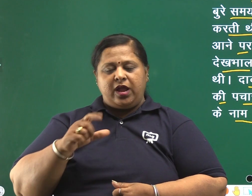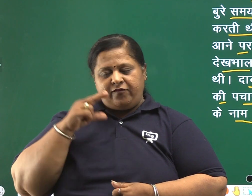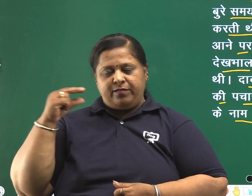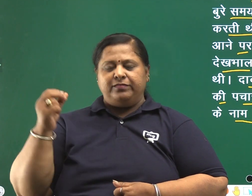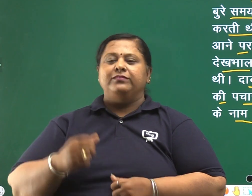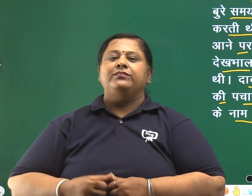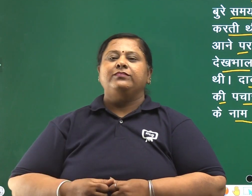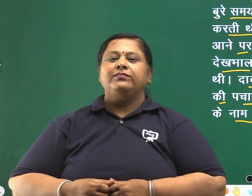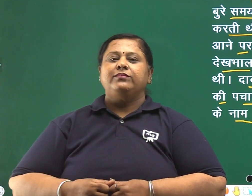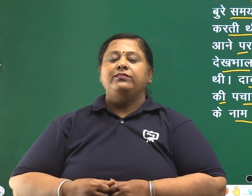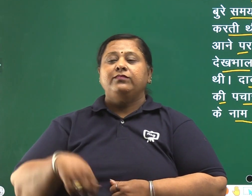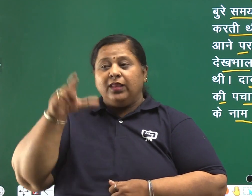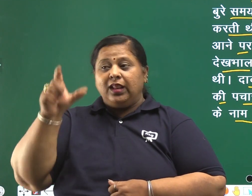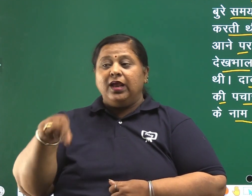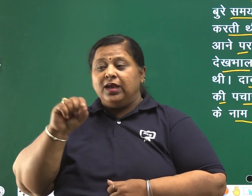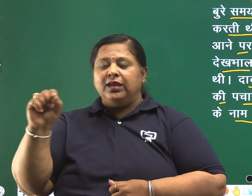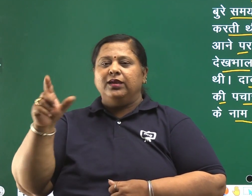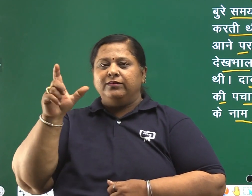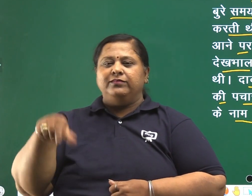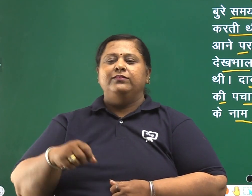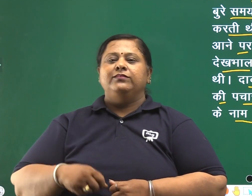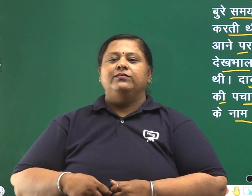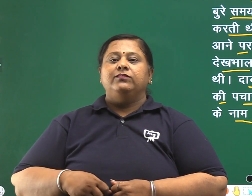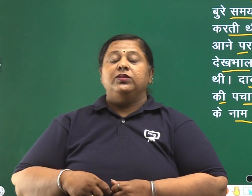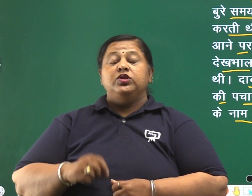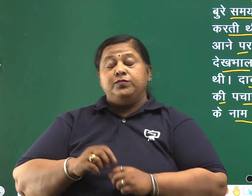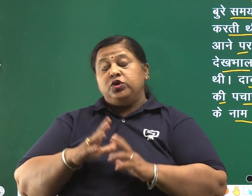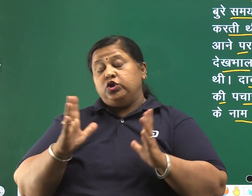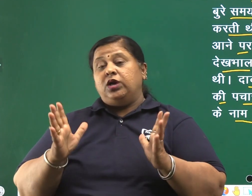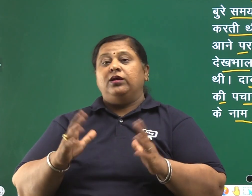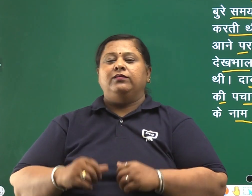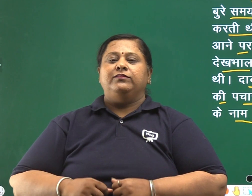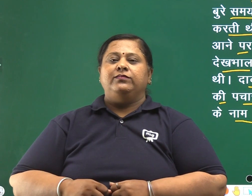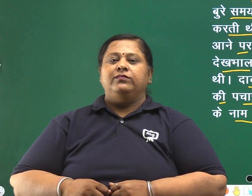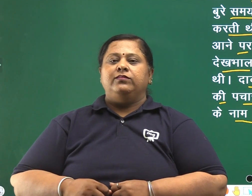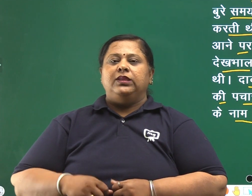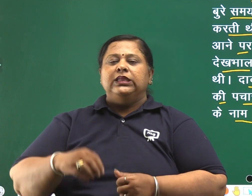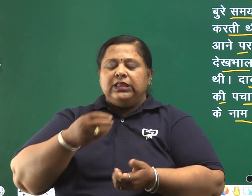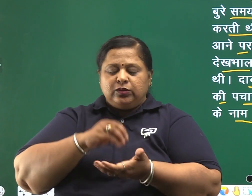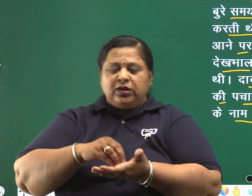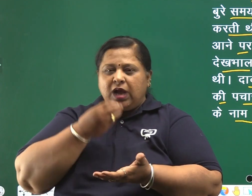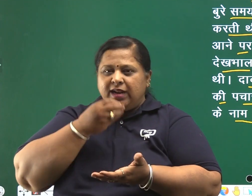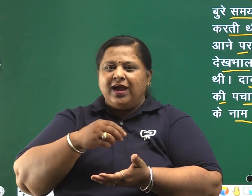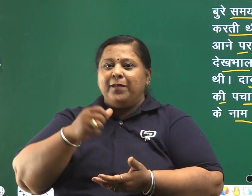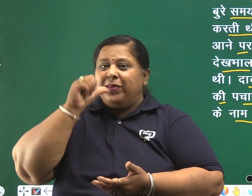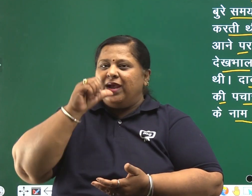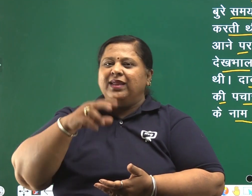एवं लेखक की सबसे अधिक देखभाल